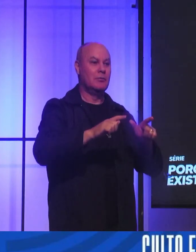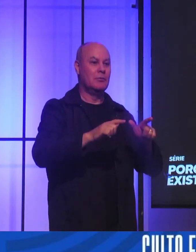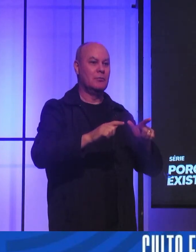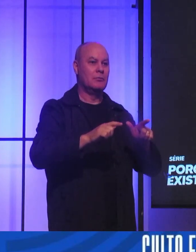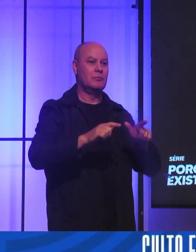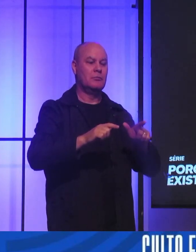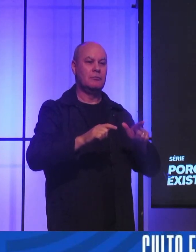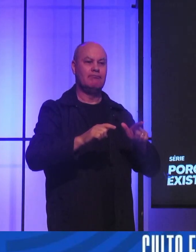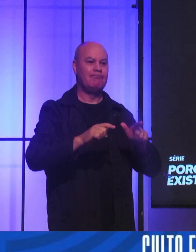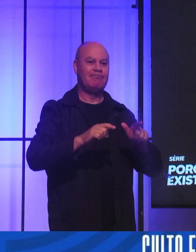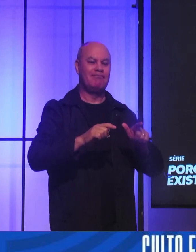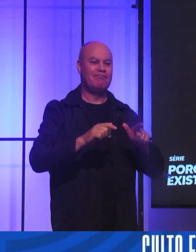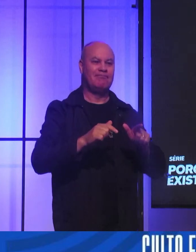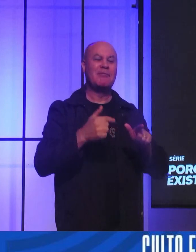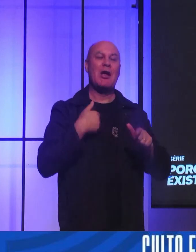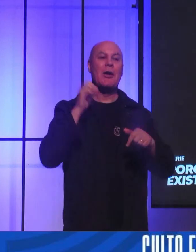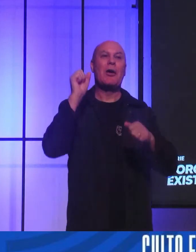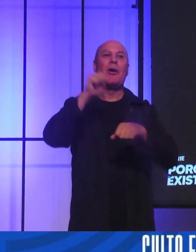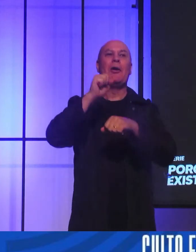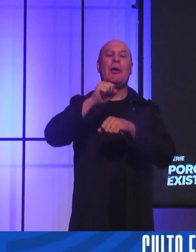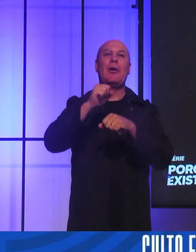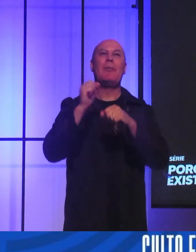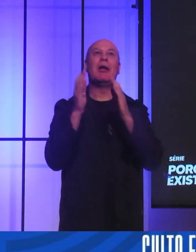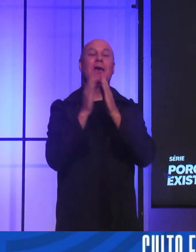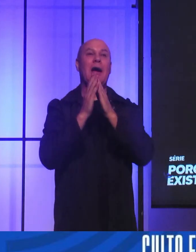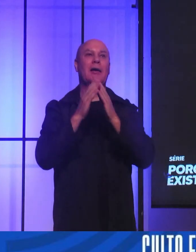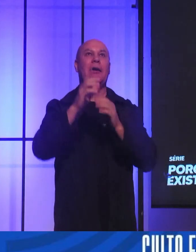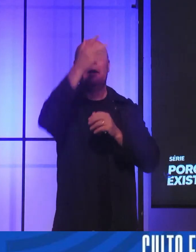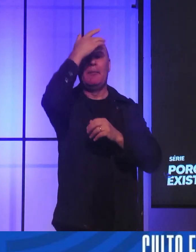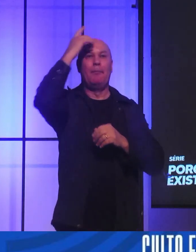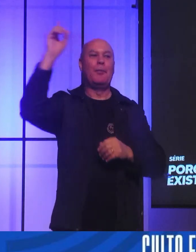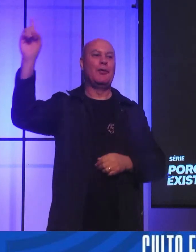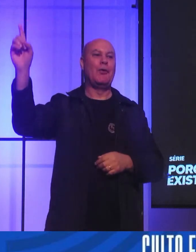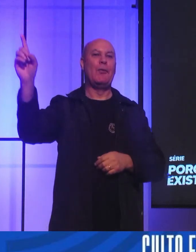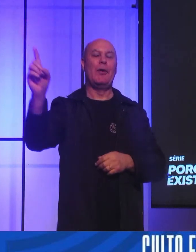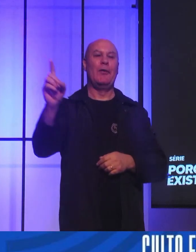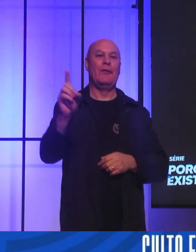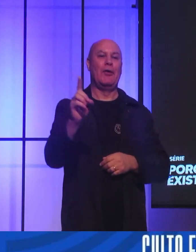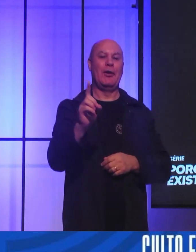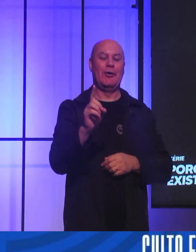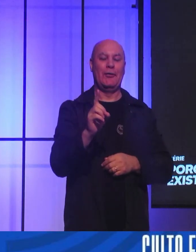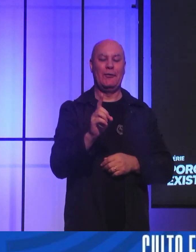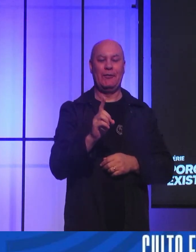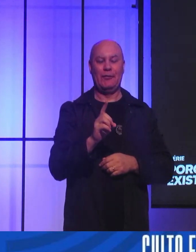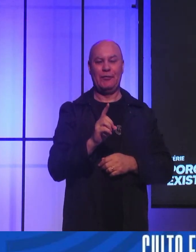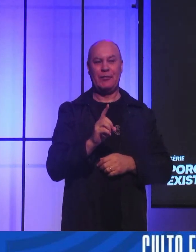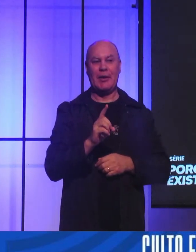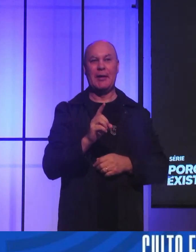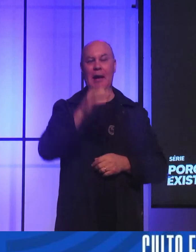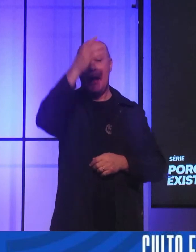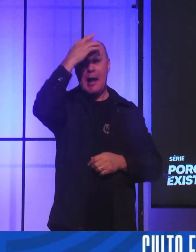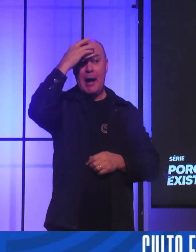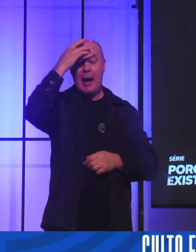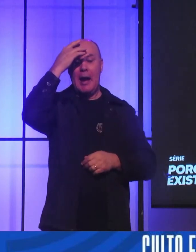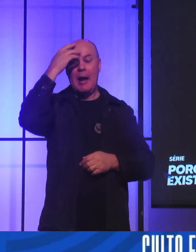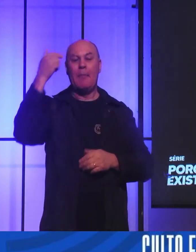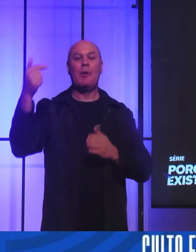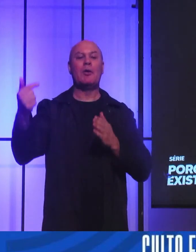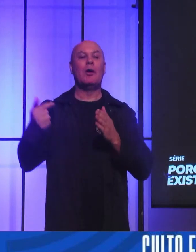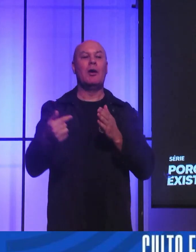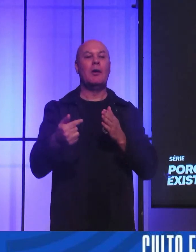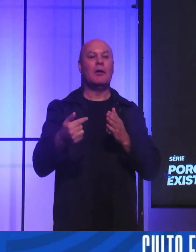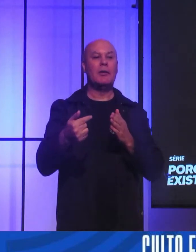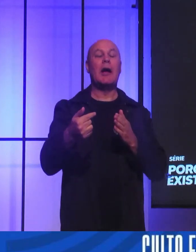dia. O senhor teria um tempinho aí? Não, fala, eu tenho 2 perguntas para o senhor. Ah, tá, pode fazer. Se o senhor